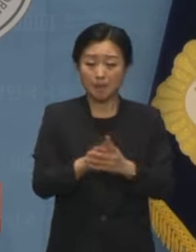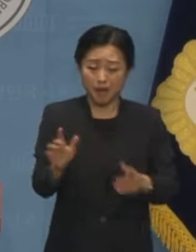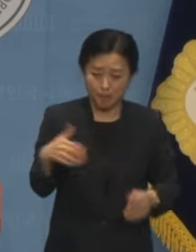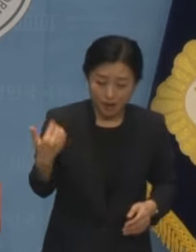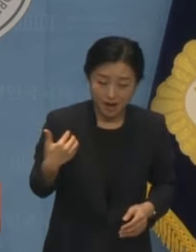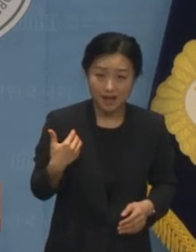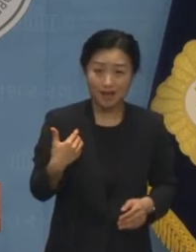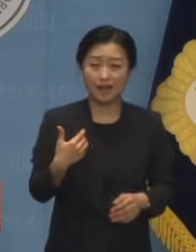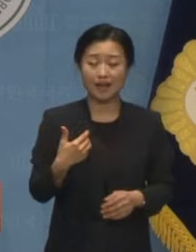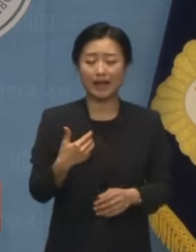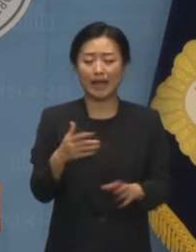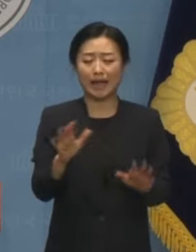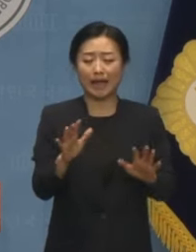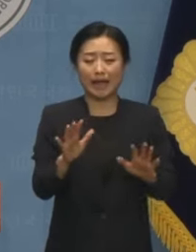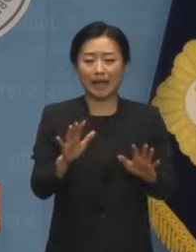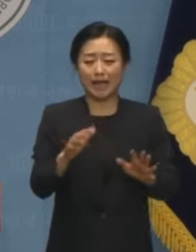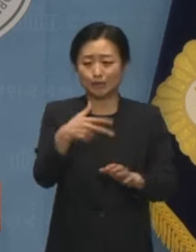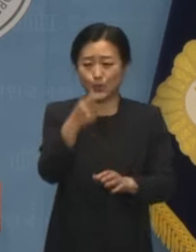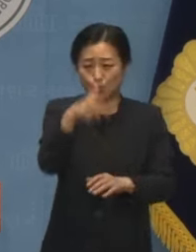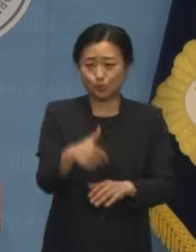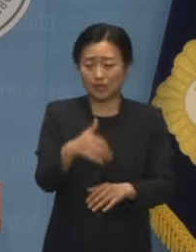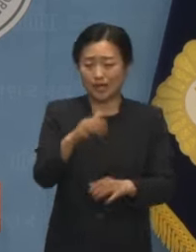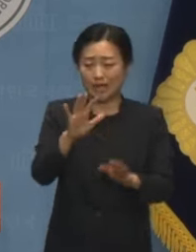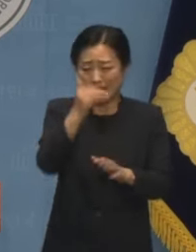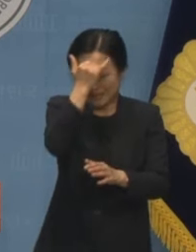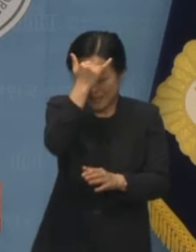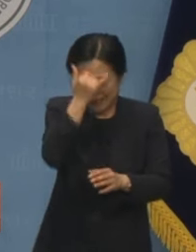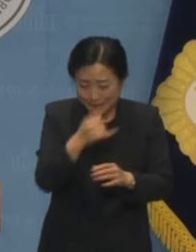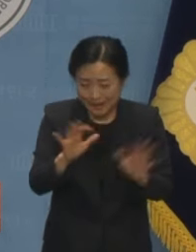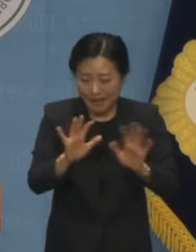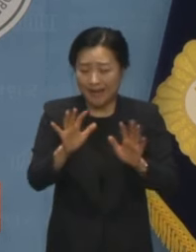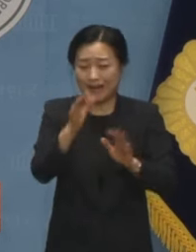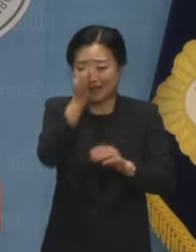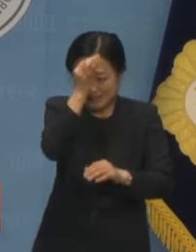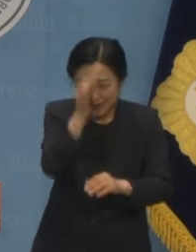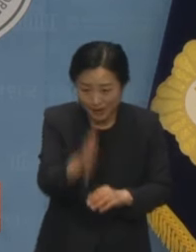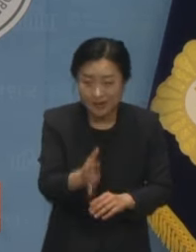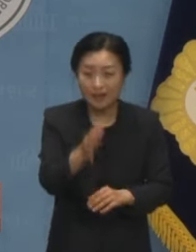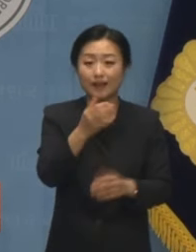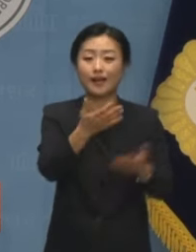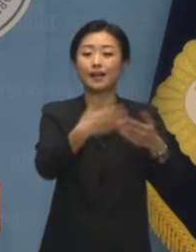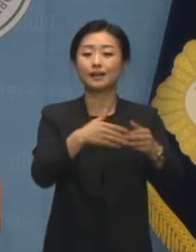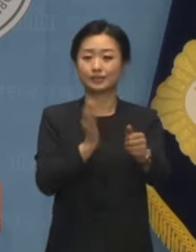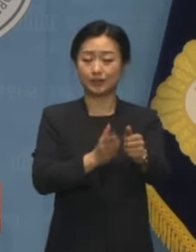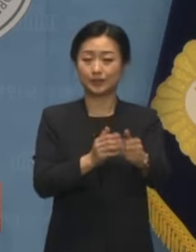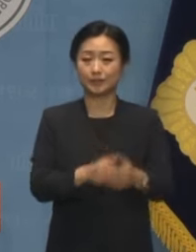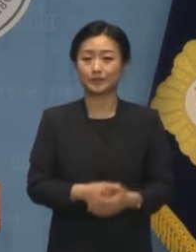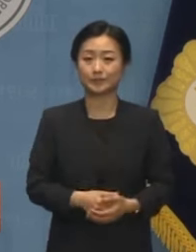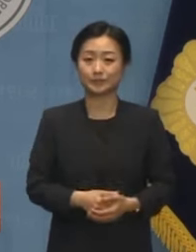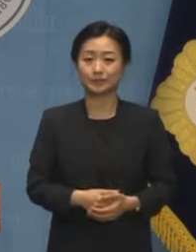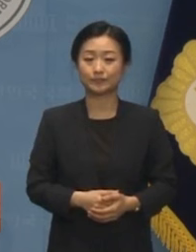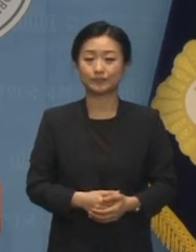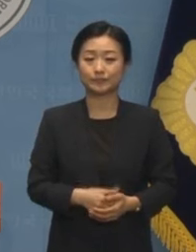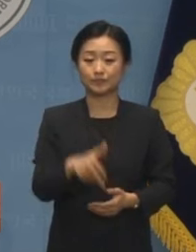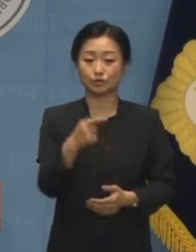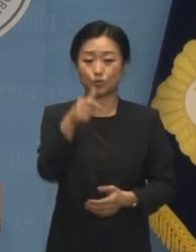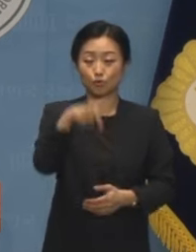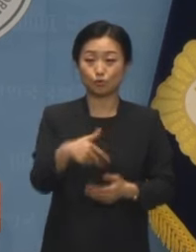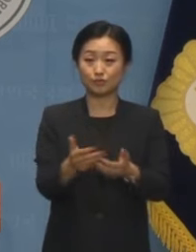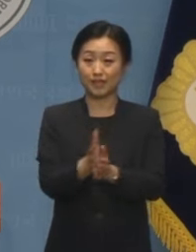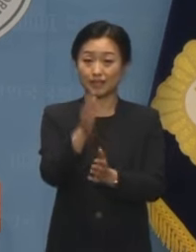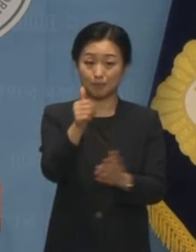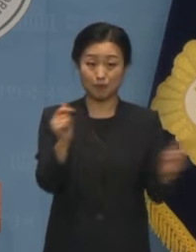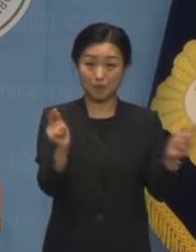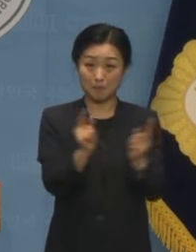파악하지 못해서 조국 혁신당에 결례를 범했다 라고 사과부터 하세요. 조국 대표 예방